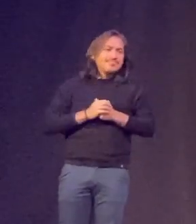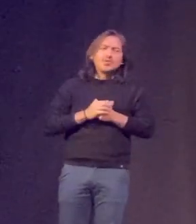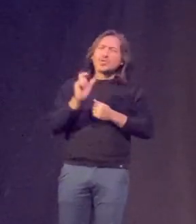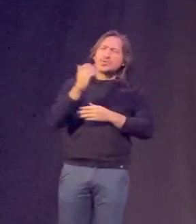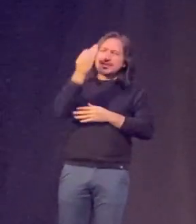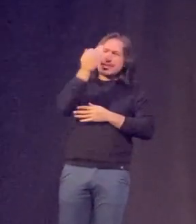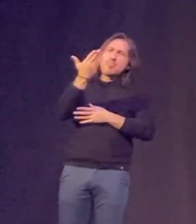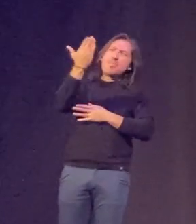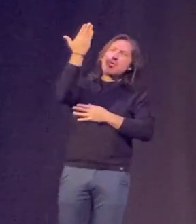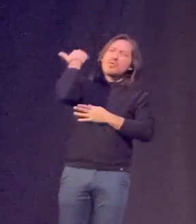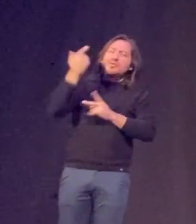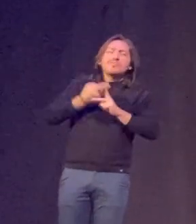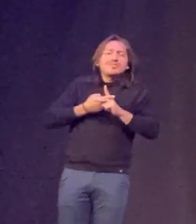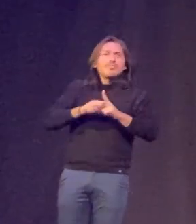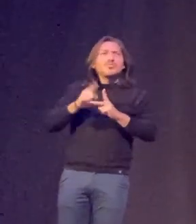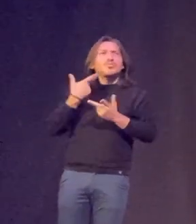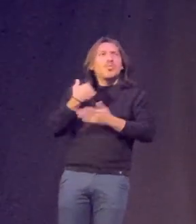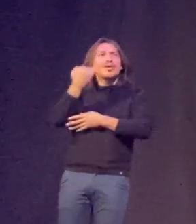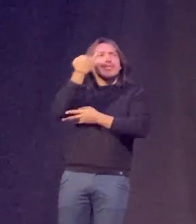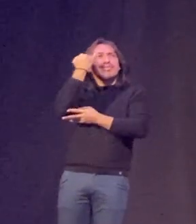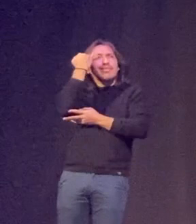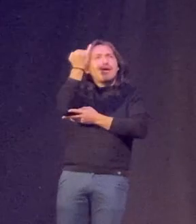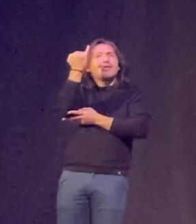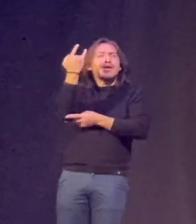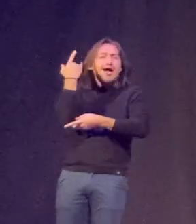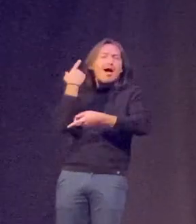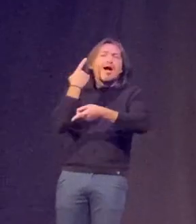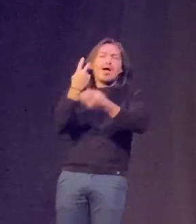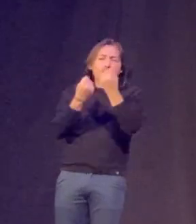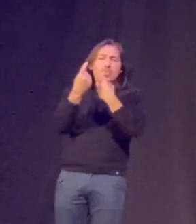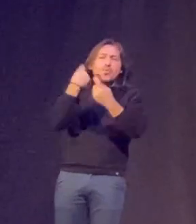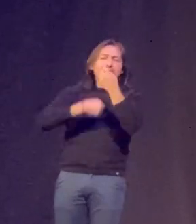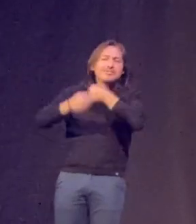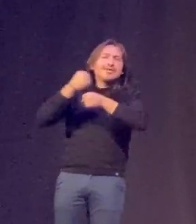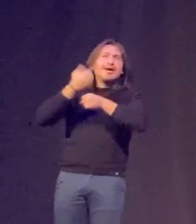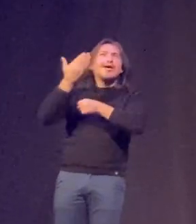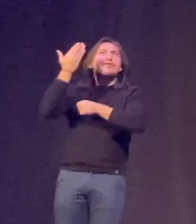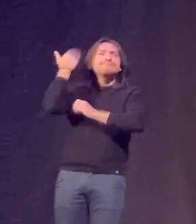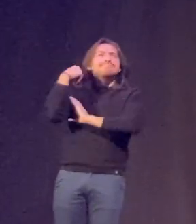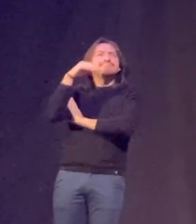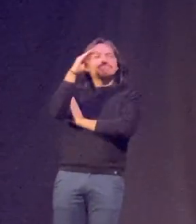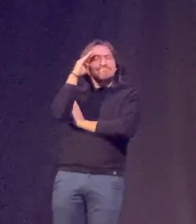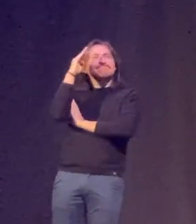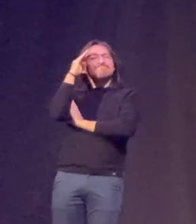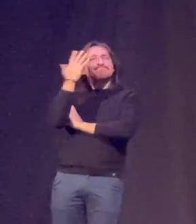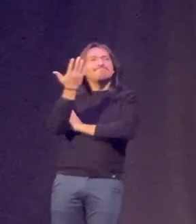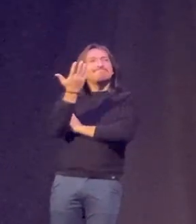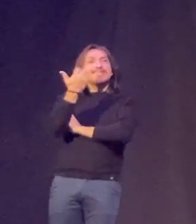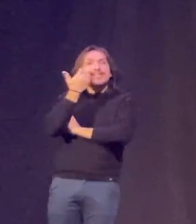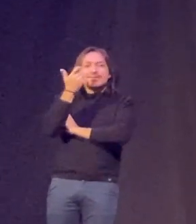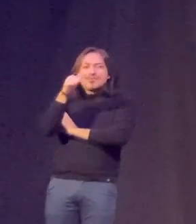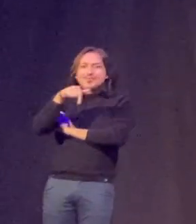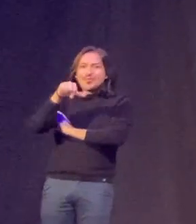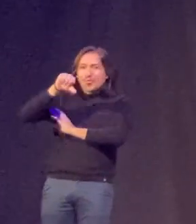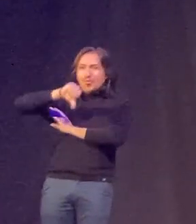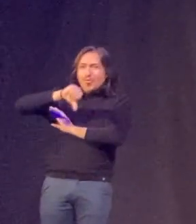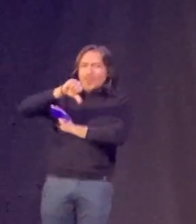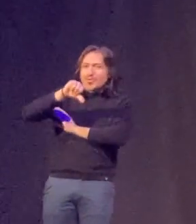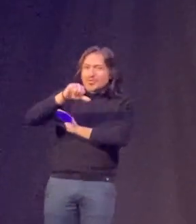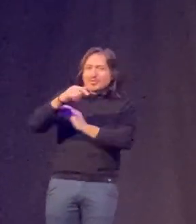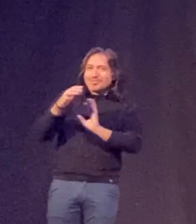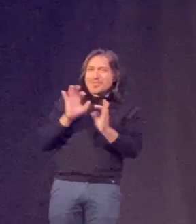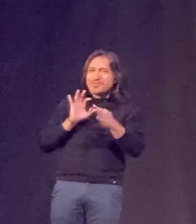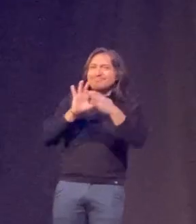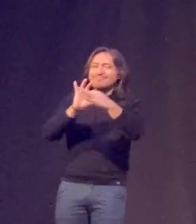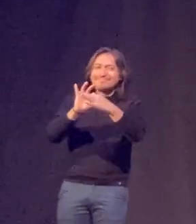empezábamos a soñar con 33 productores hace varios años atrás, esperábamos con muchas ansias este momento. Entonces, muchas